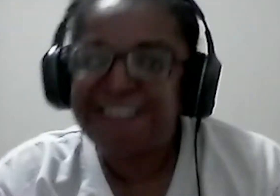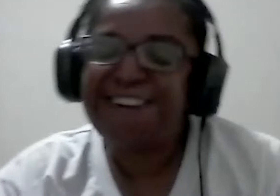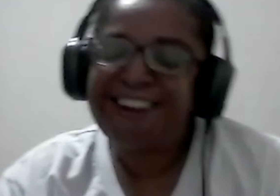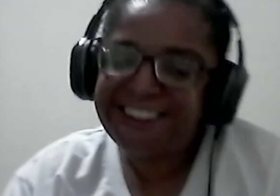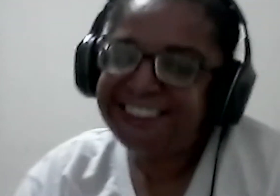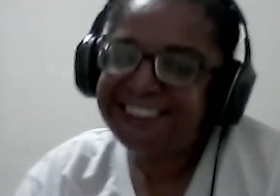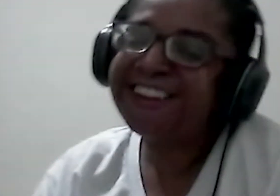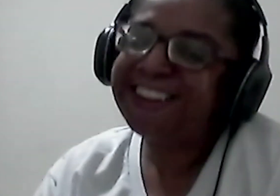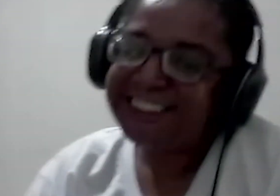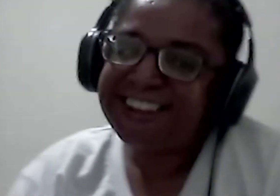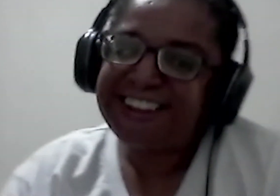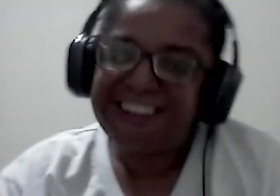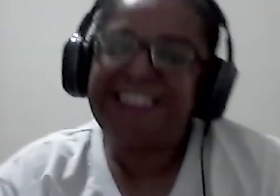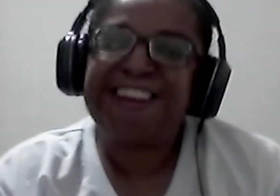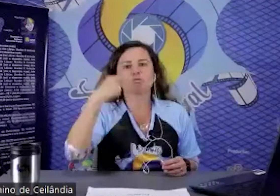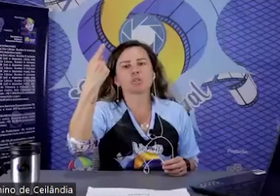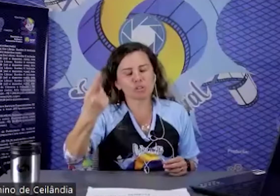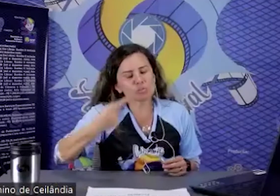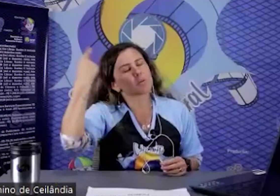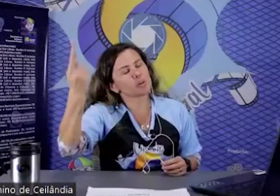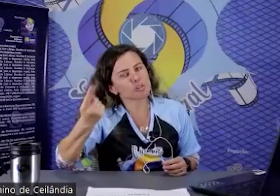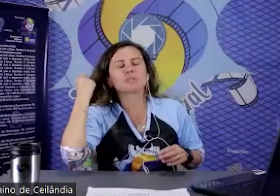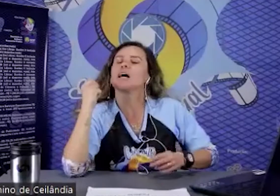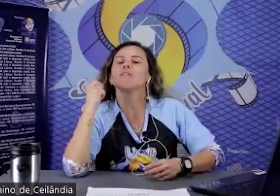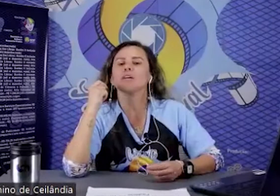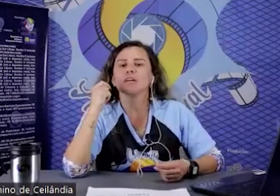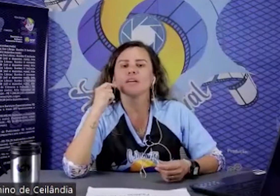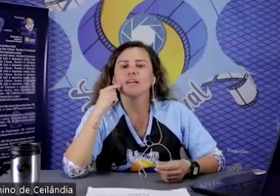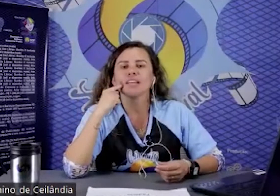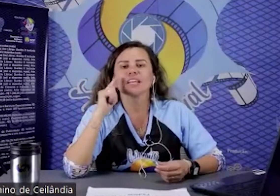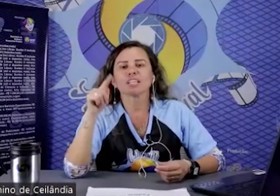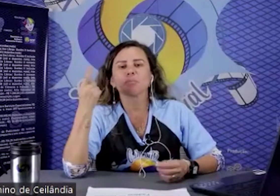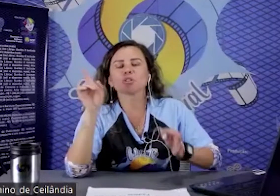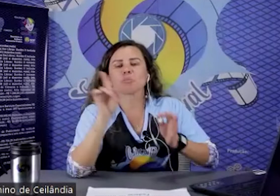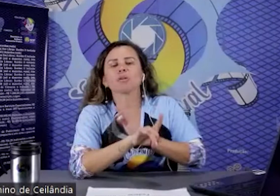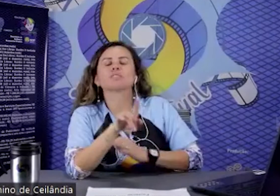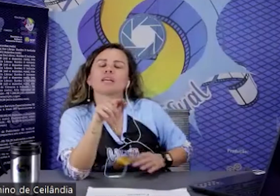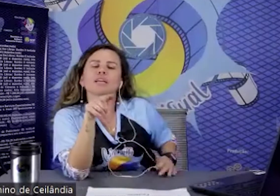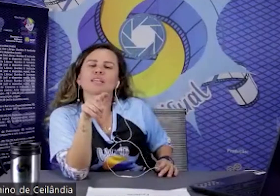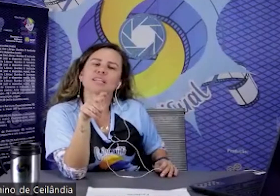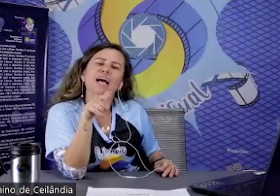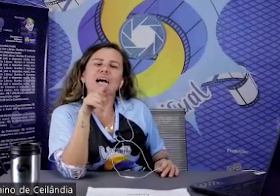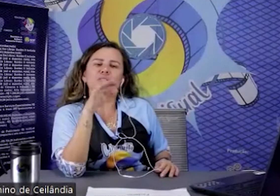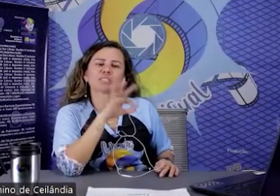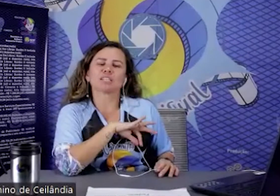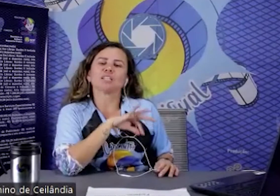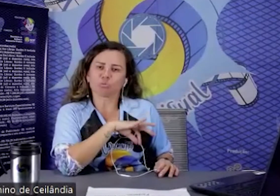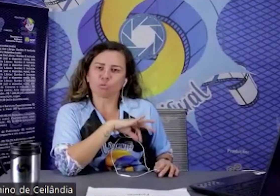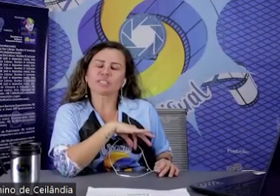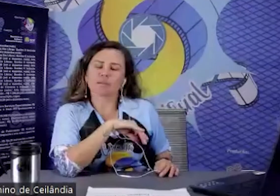foi o que ela pensou, que ela tinha que ir de domingo a domingo, porque é hospital. domingo. Isso. Depois eu perguntei, Glaucia, tu